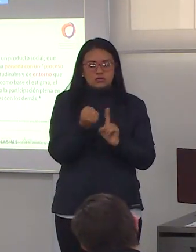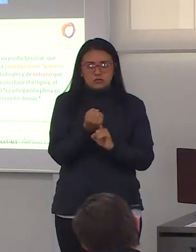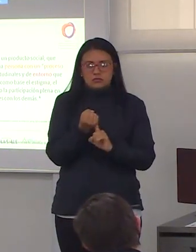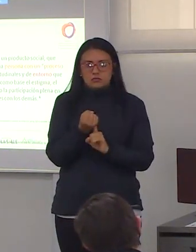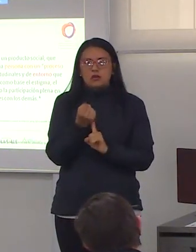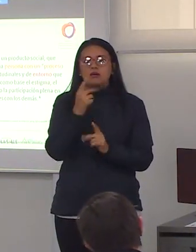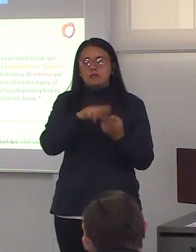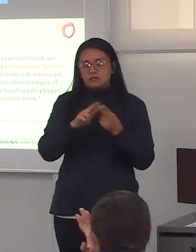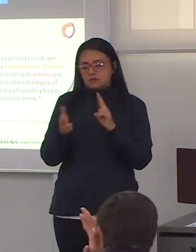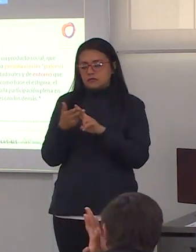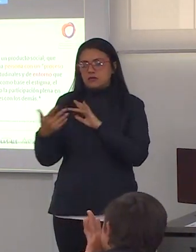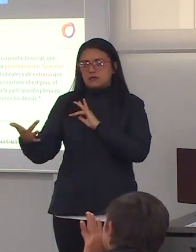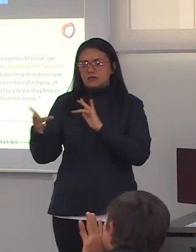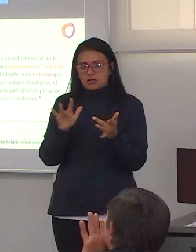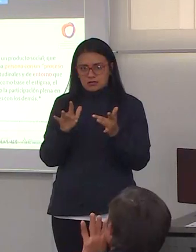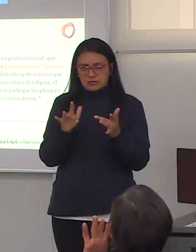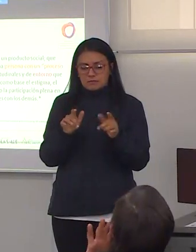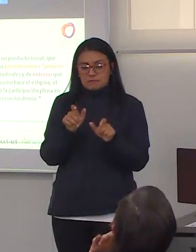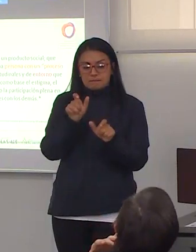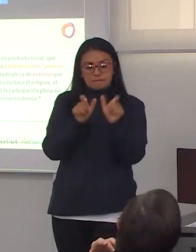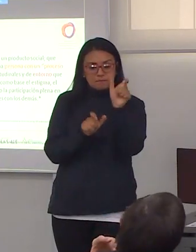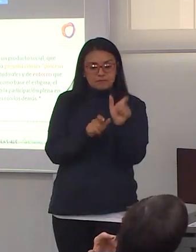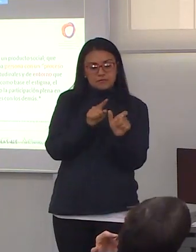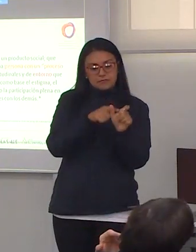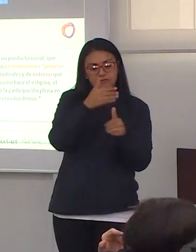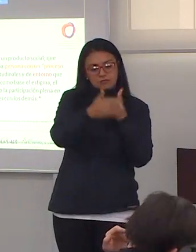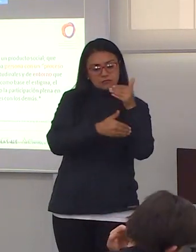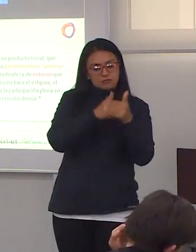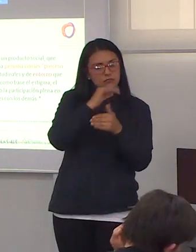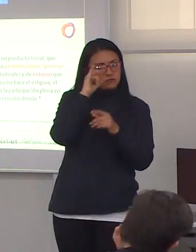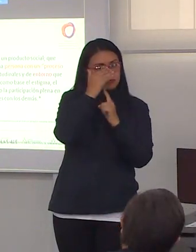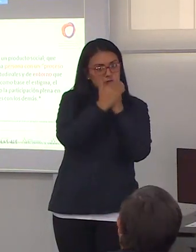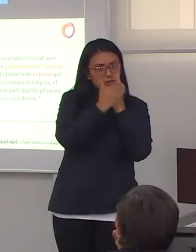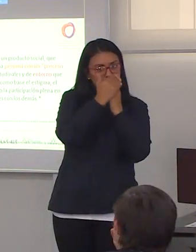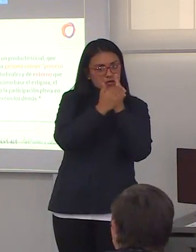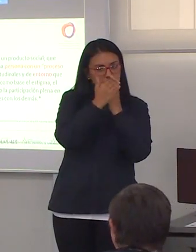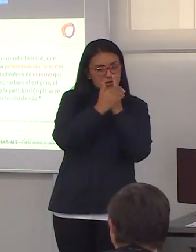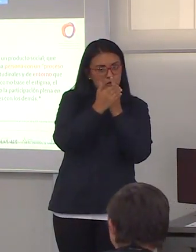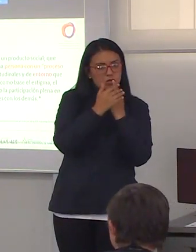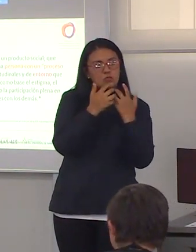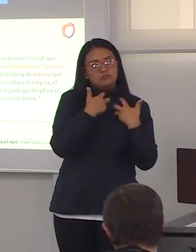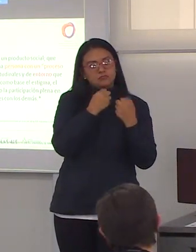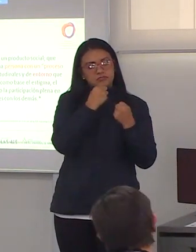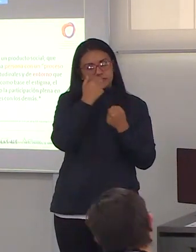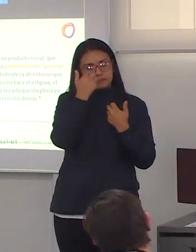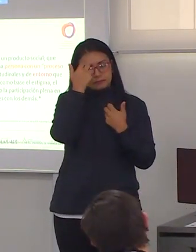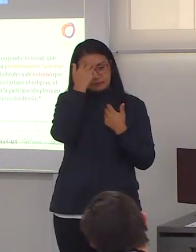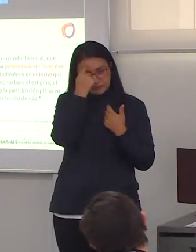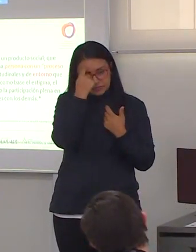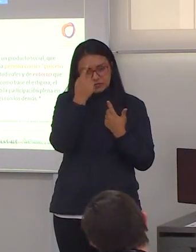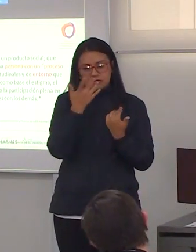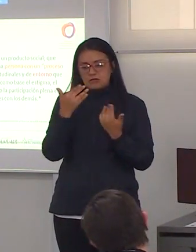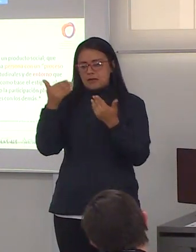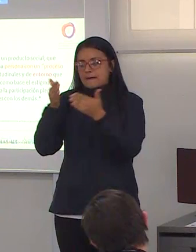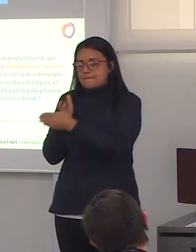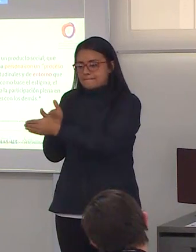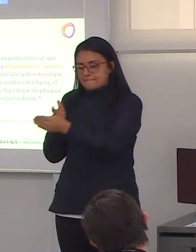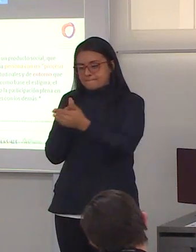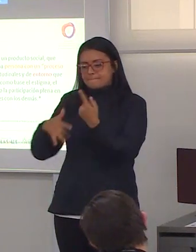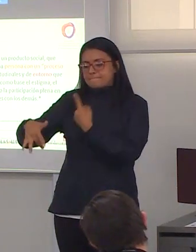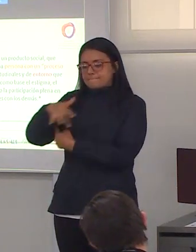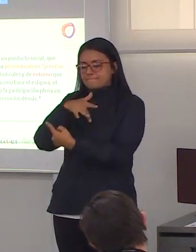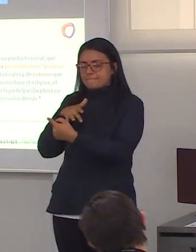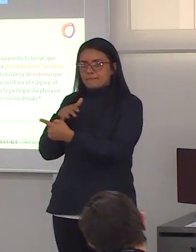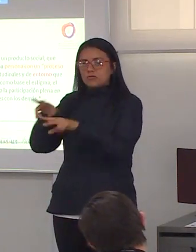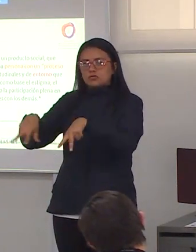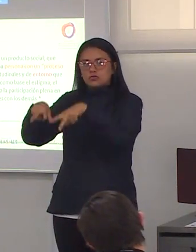que resulta de la interacción entre una persona con un proceso psicoafectivo o de salud mental y las barreras actitudinales y de entorno que